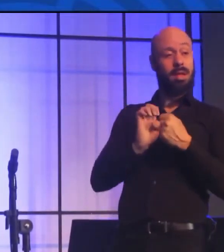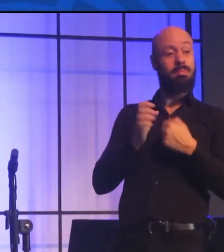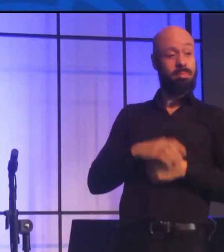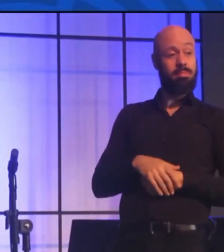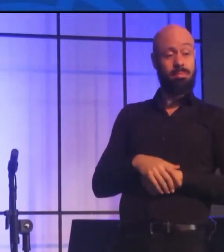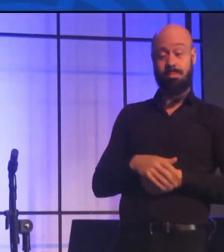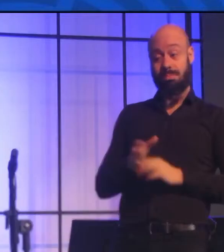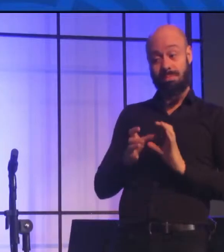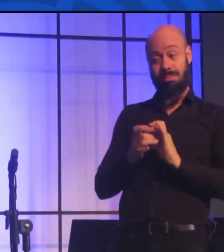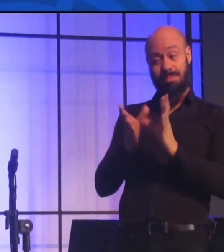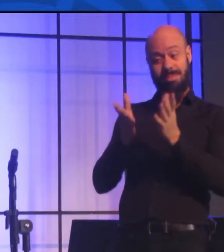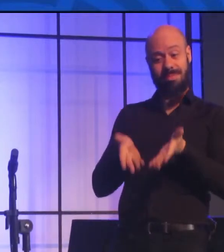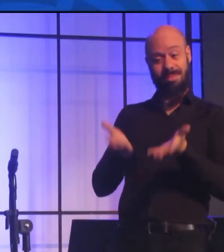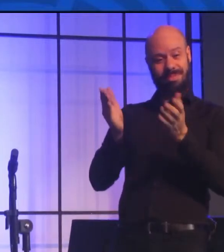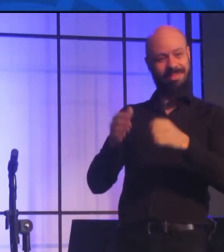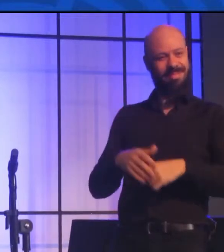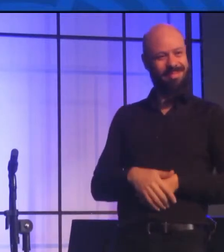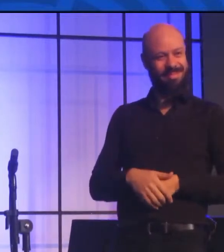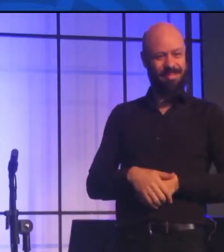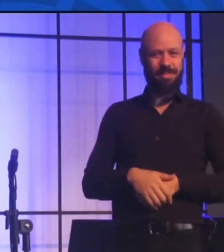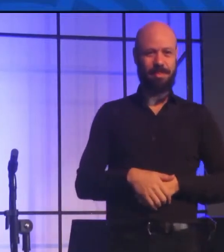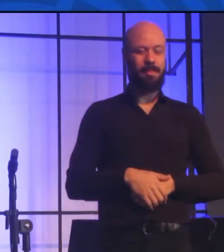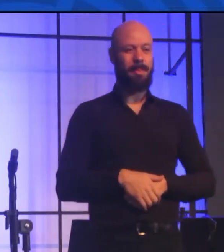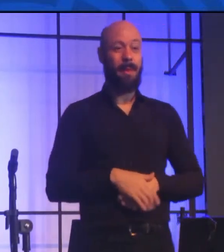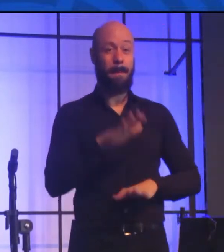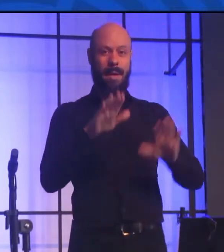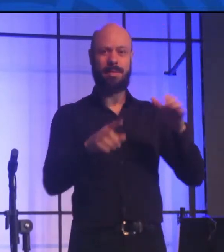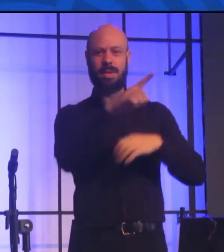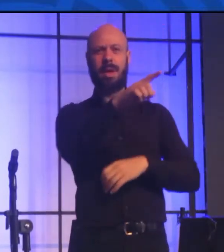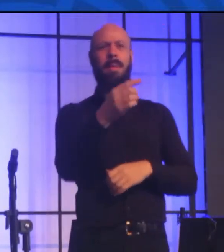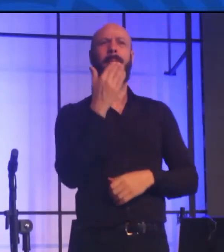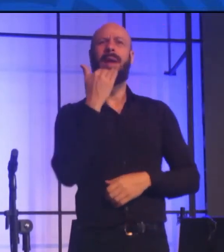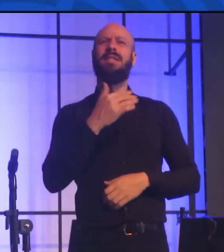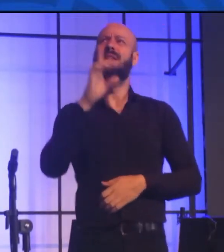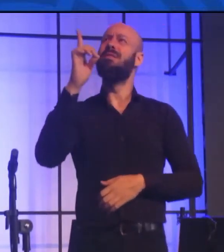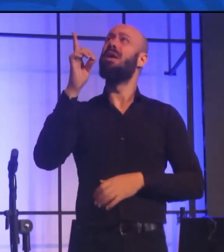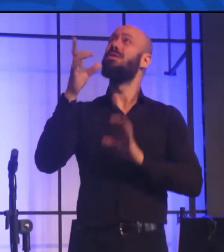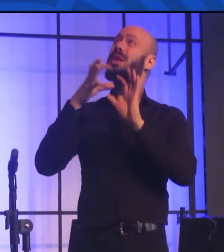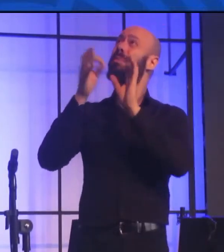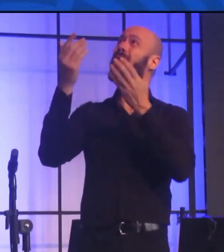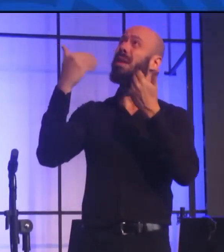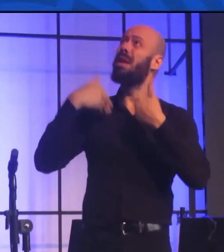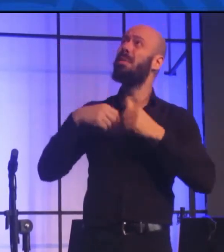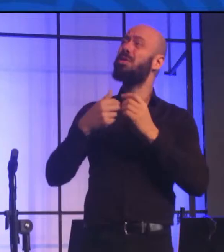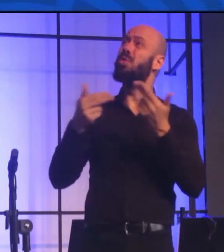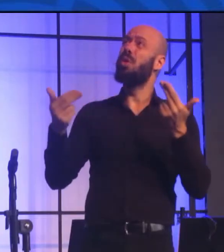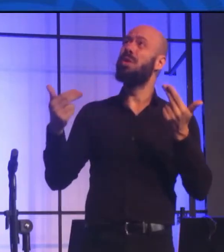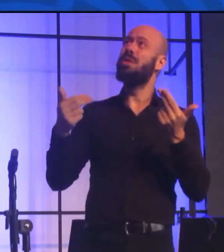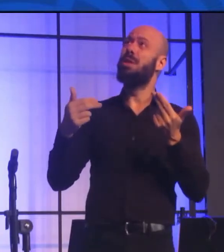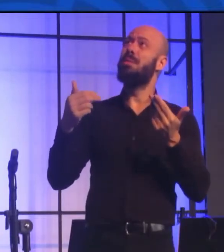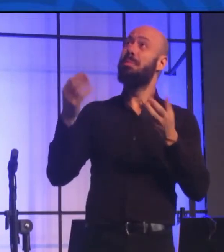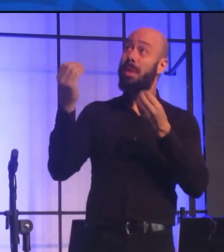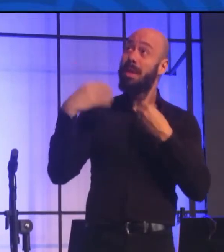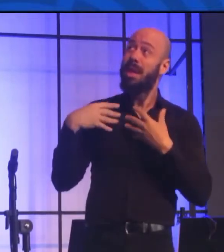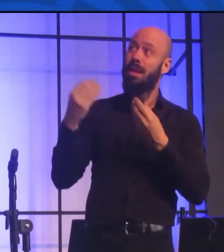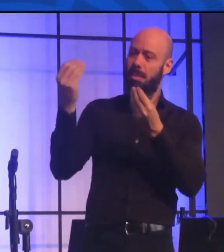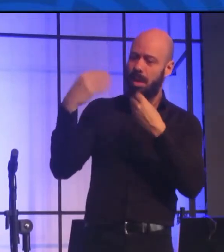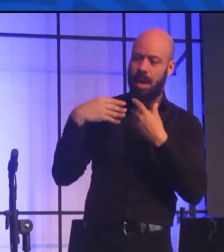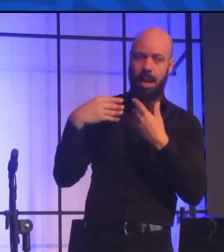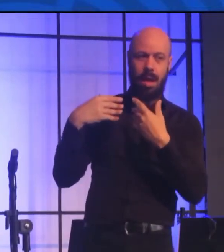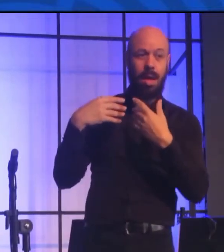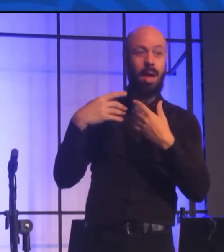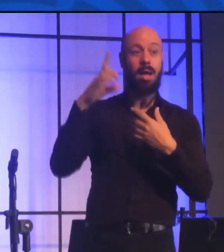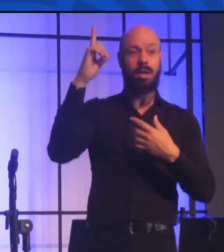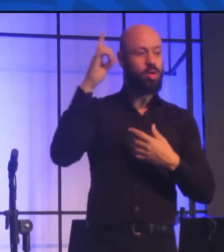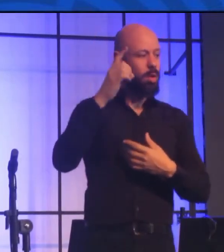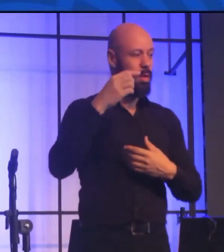entenda que às vezes você está querendo, você está orando, pedindo permissão a Deus por algo que Deus está dizendo, meu filho, para de orar